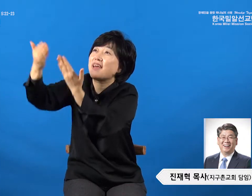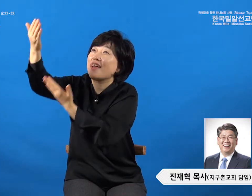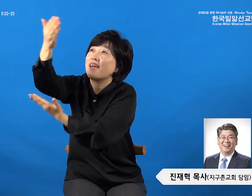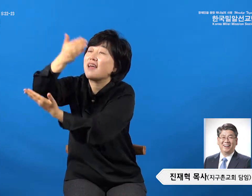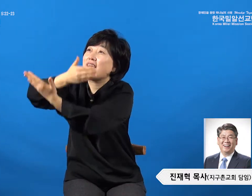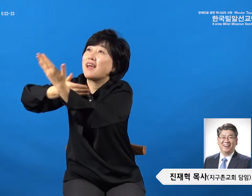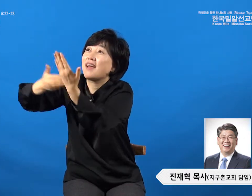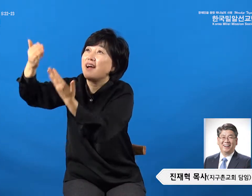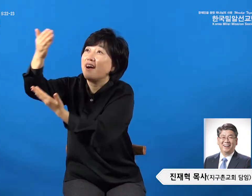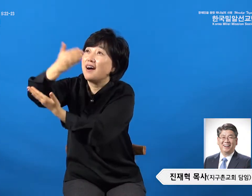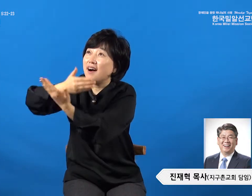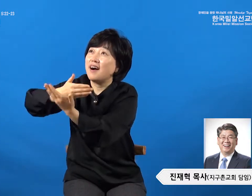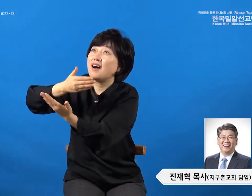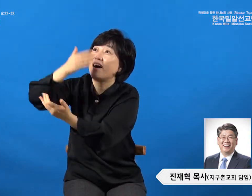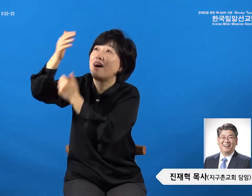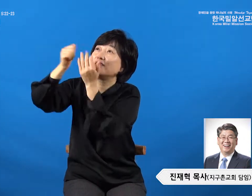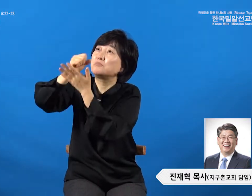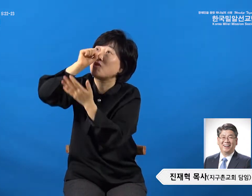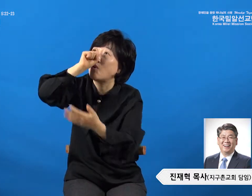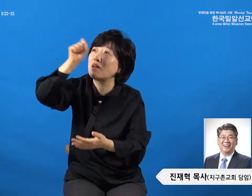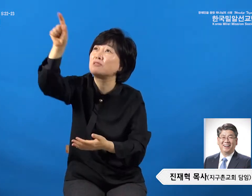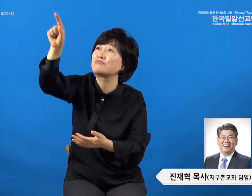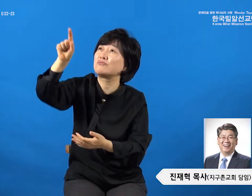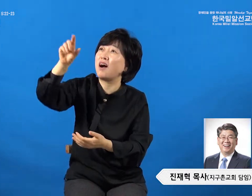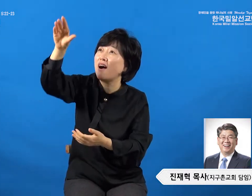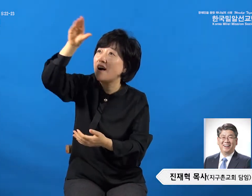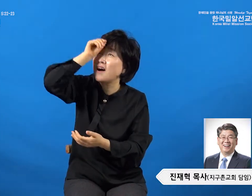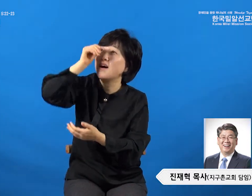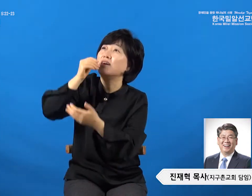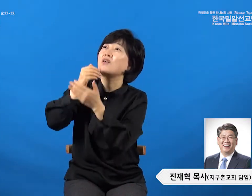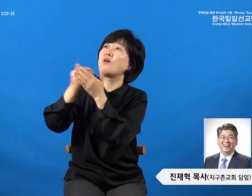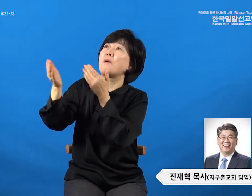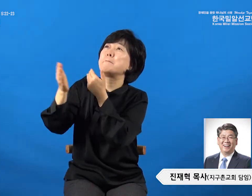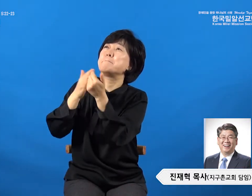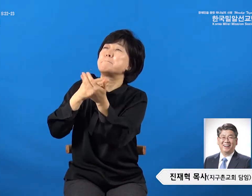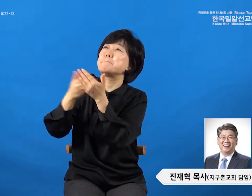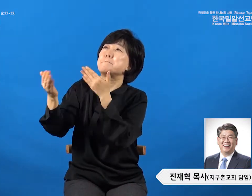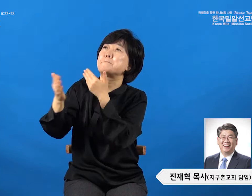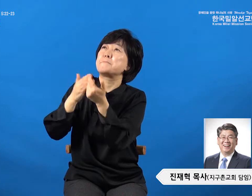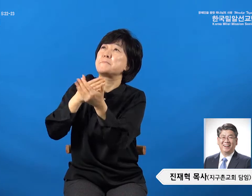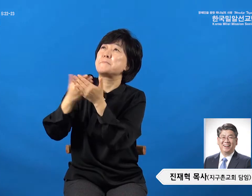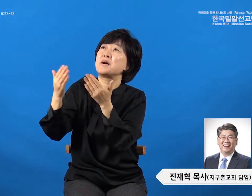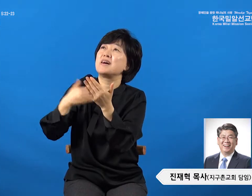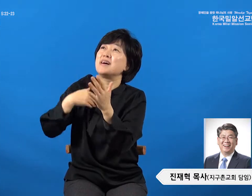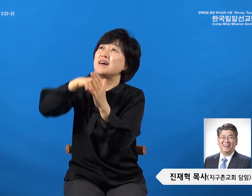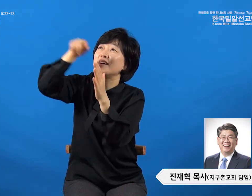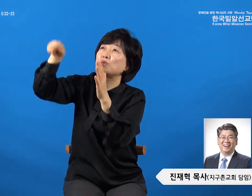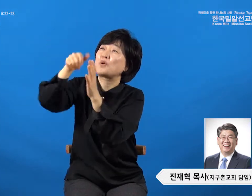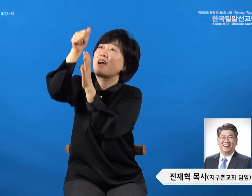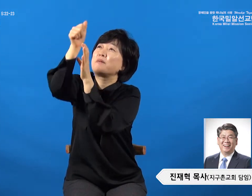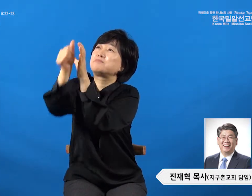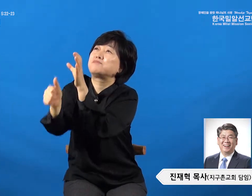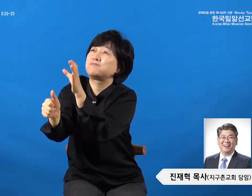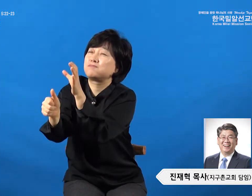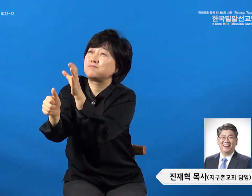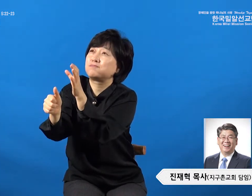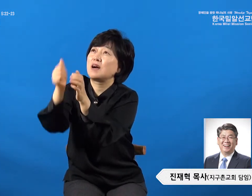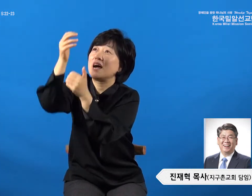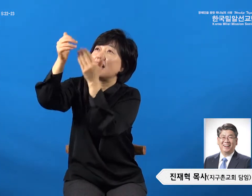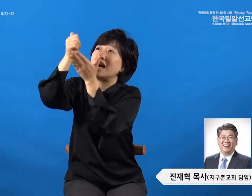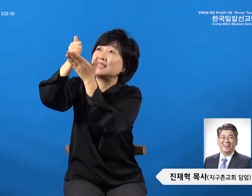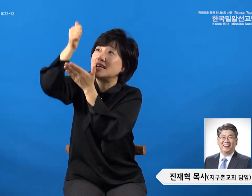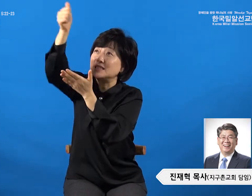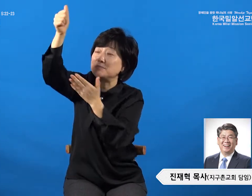고백합니다. 여호와의 선하심을 경험합니다. 여호와의 선하심 가운데 우리가 있습니다. 하나님이 내